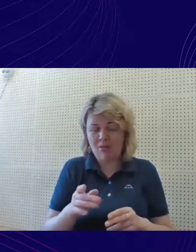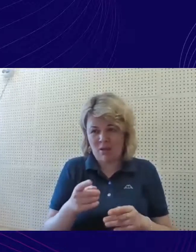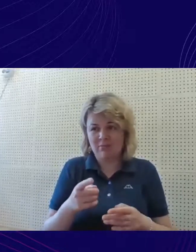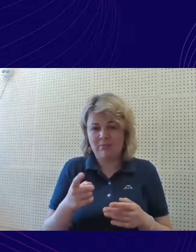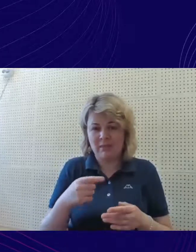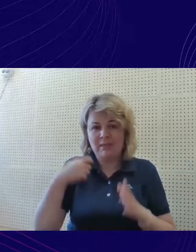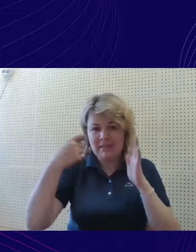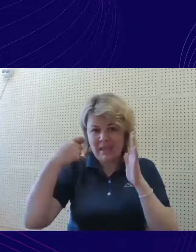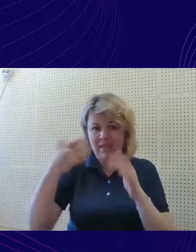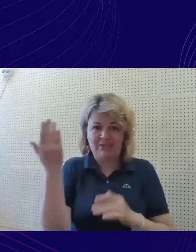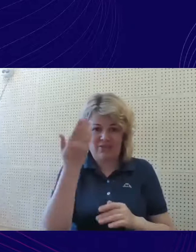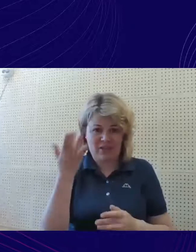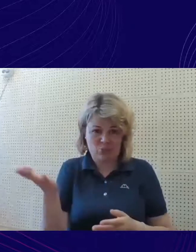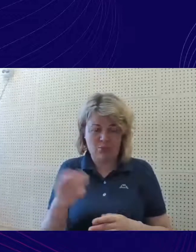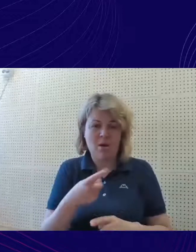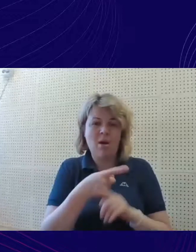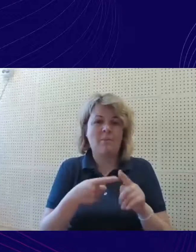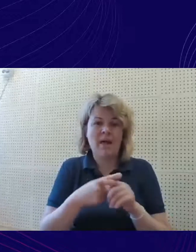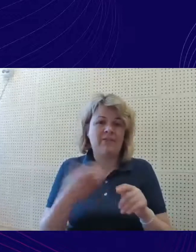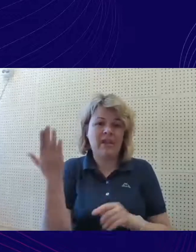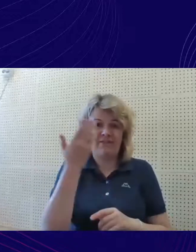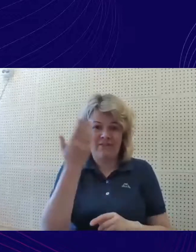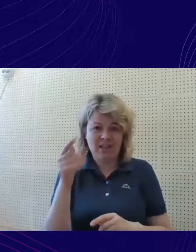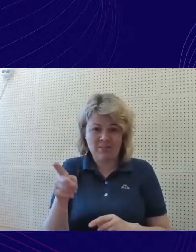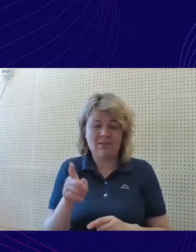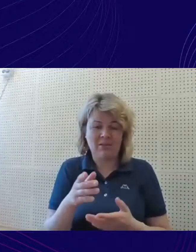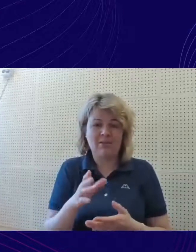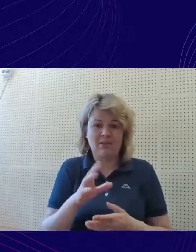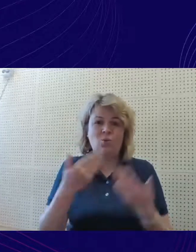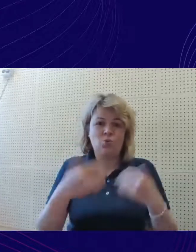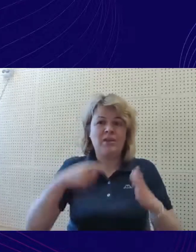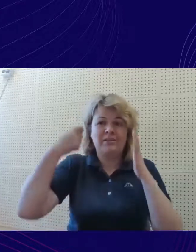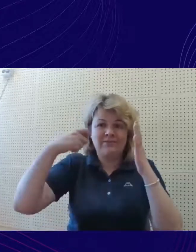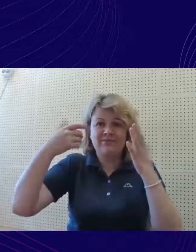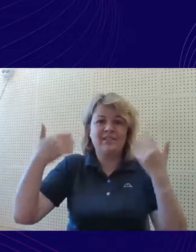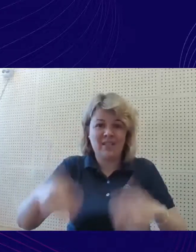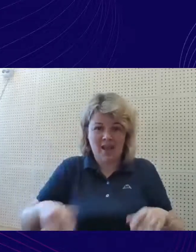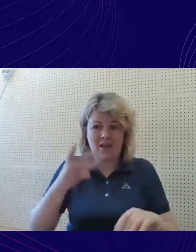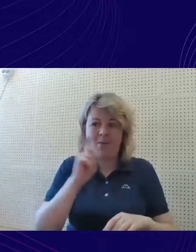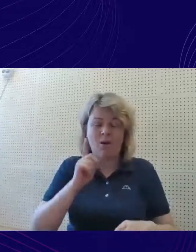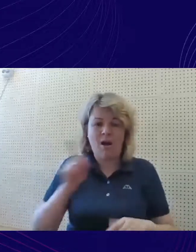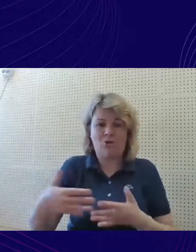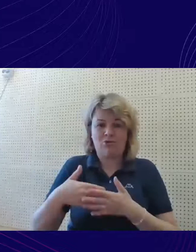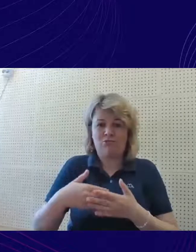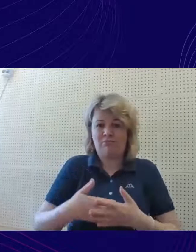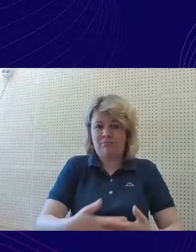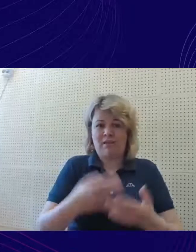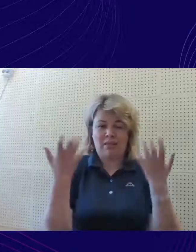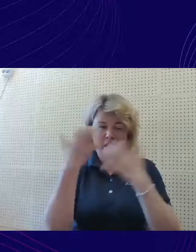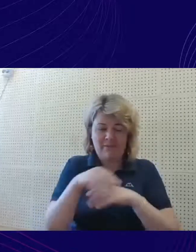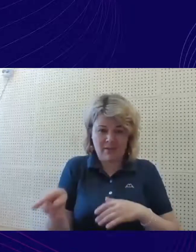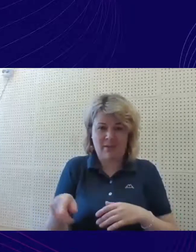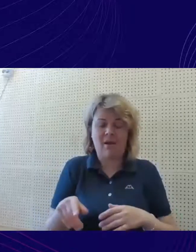потому что полкино-то сняли, пока она еще была способна скрывать живот. Вот, то вдруг кто-то ногу ломает,